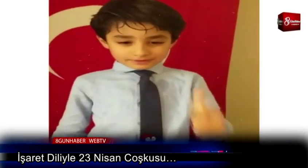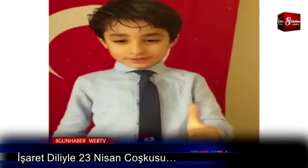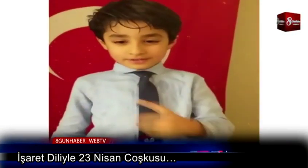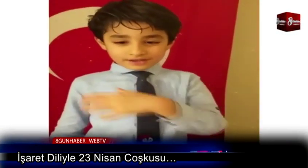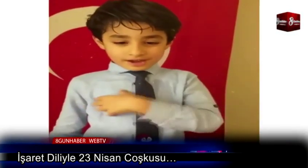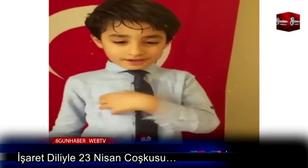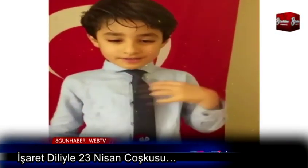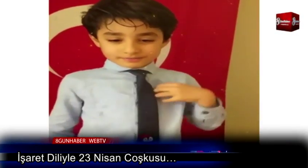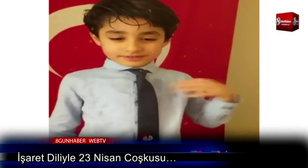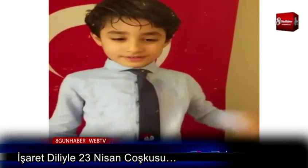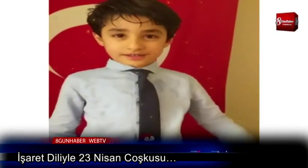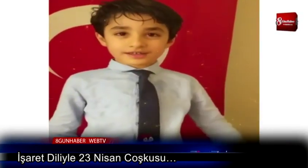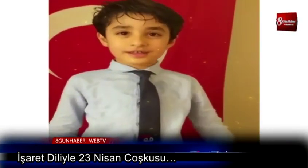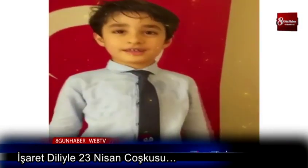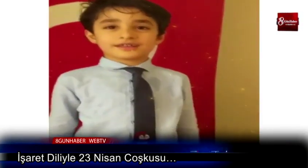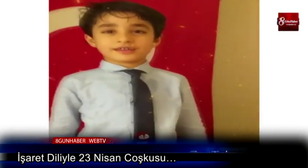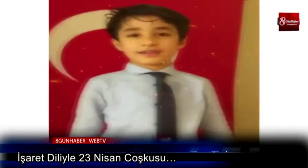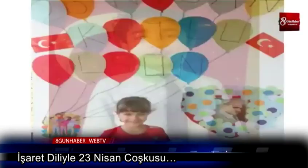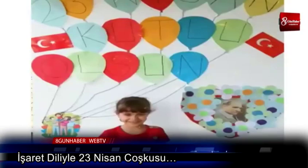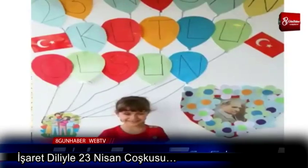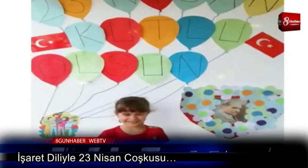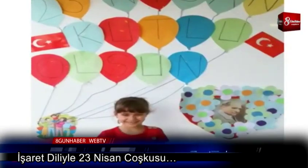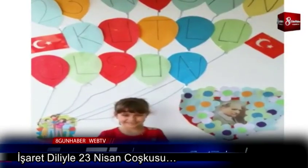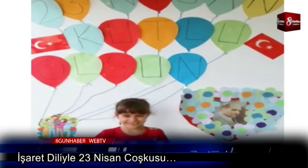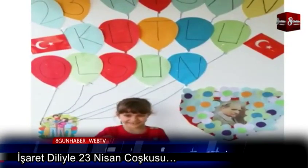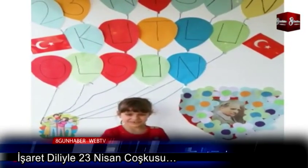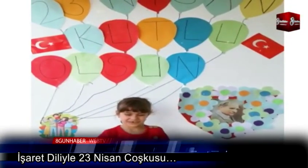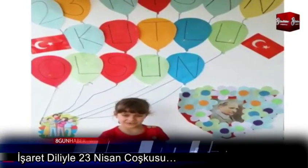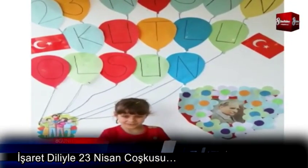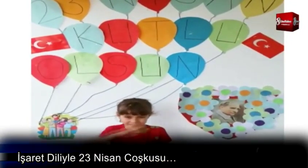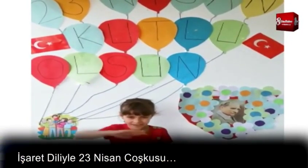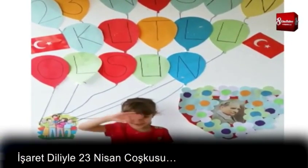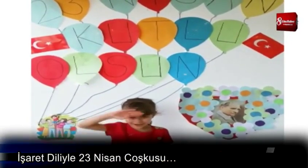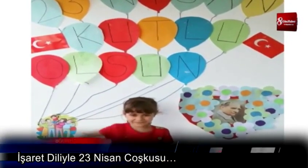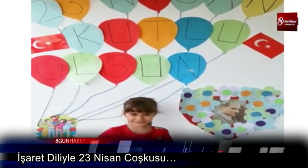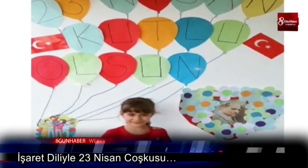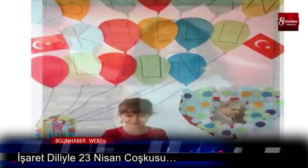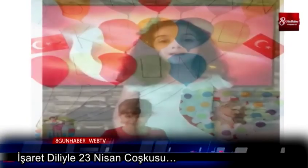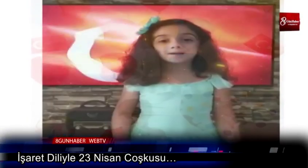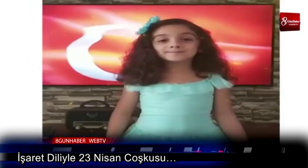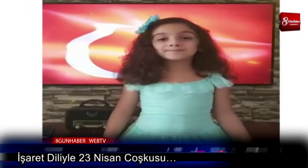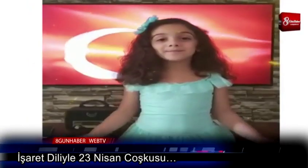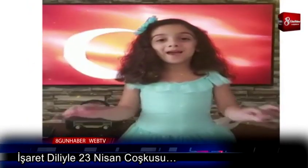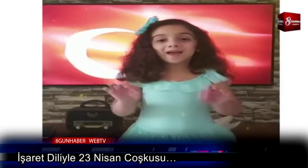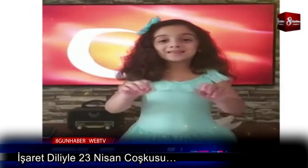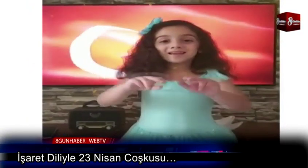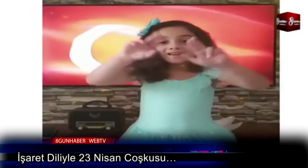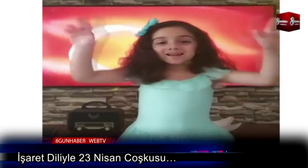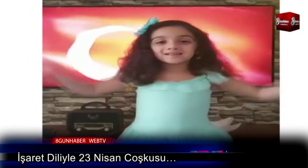üzmeyelim bugün annemizi. Bugün bayram, erken kalkın çocuklar,